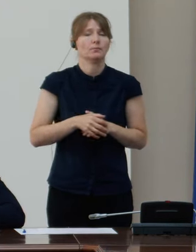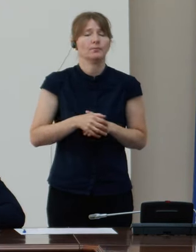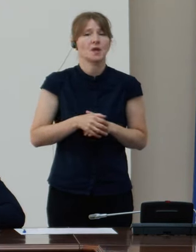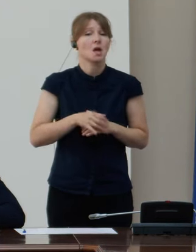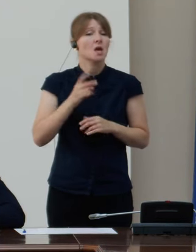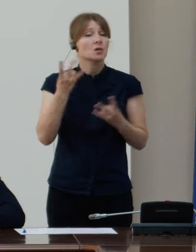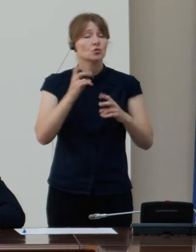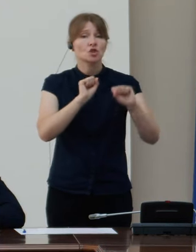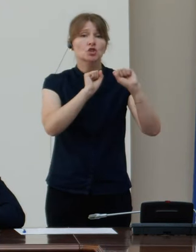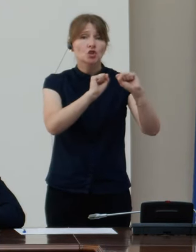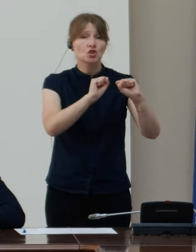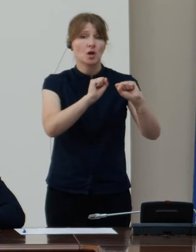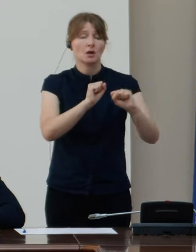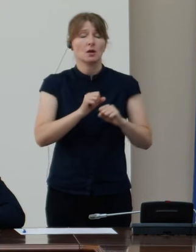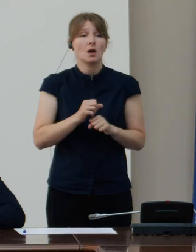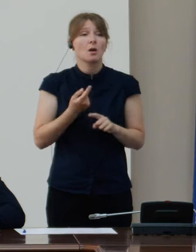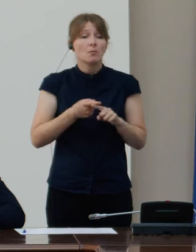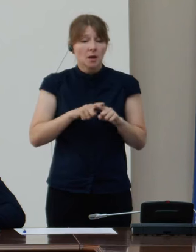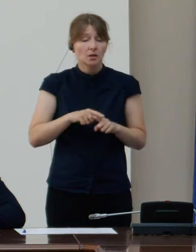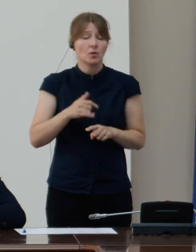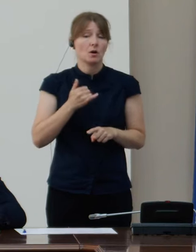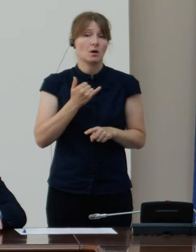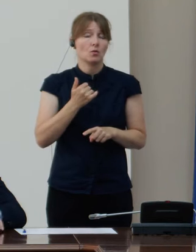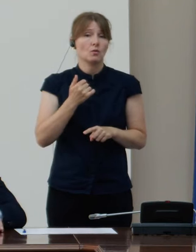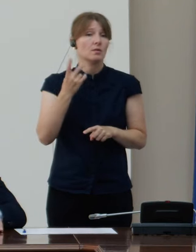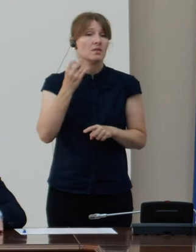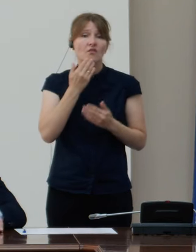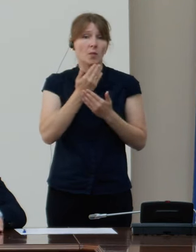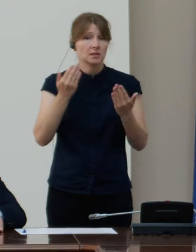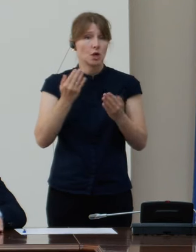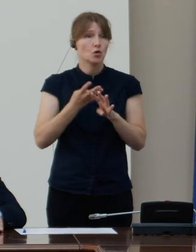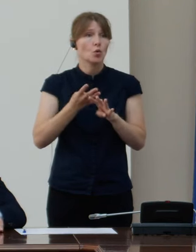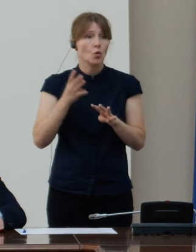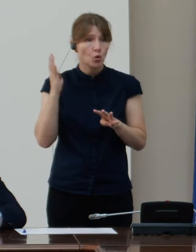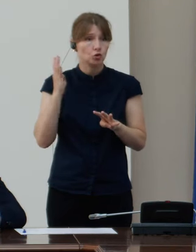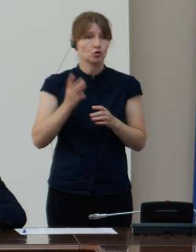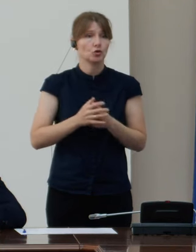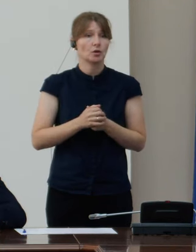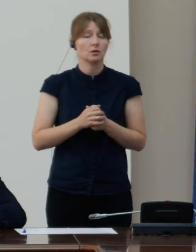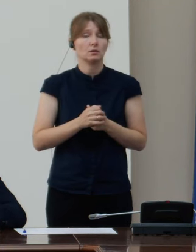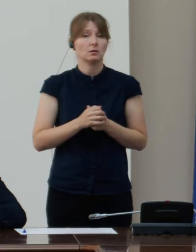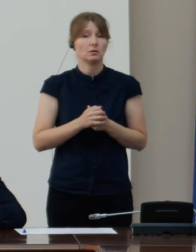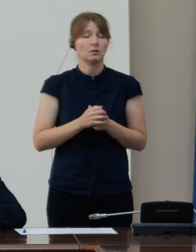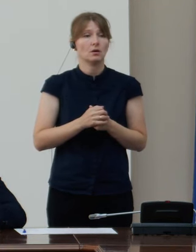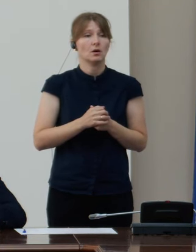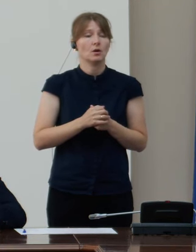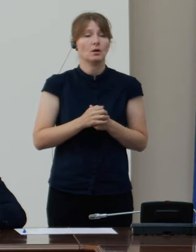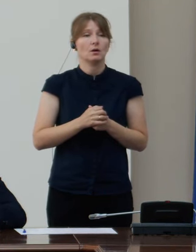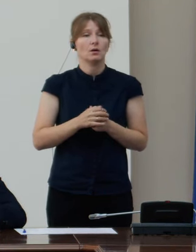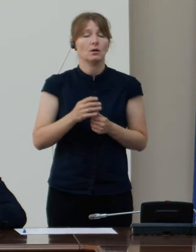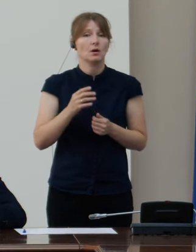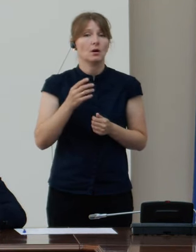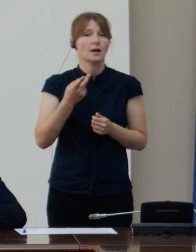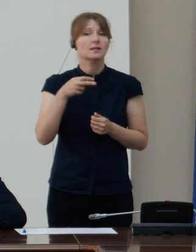ultimul rând, avem de adresat o problemă. Vorbesc din perspectiva dimensiunii